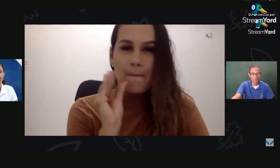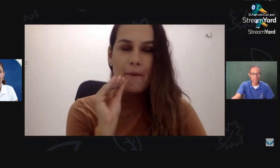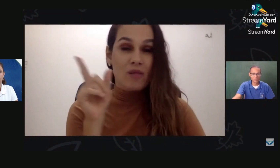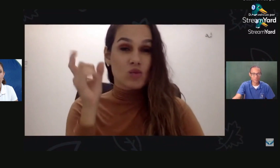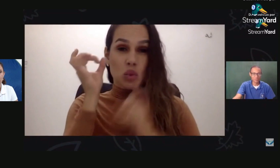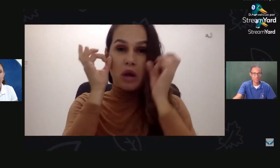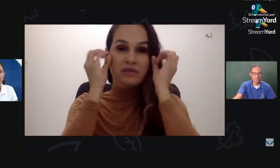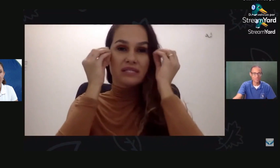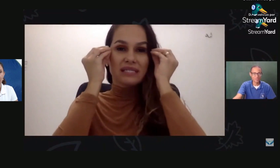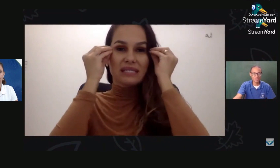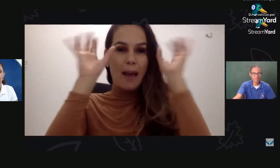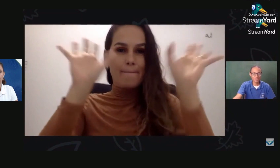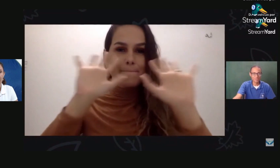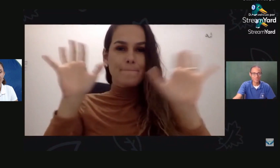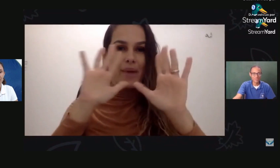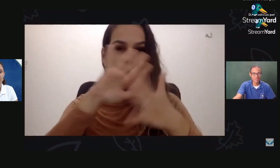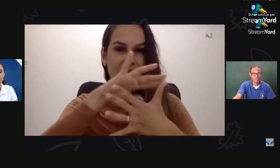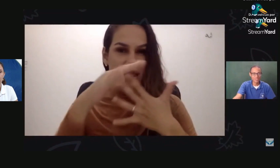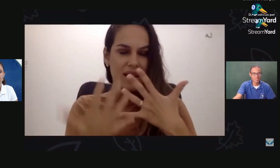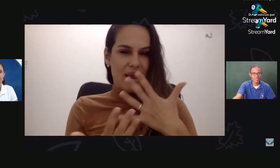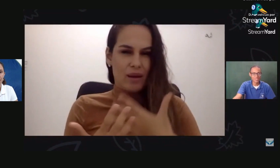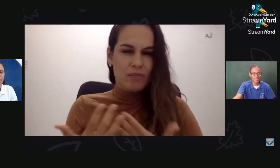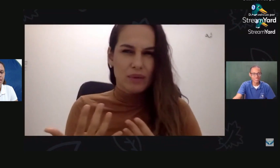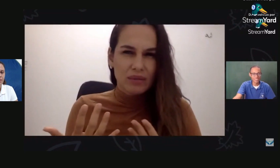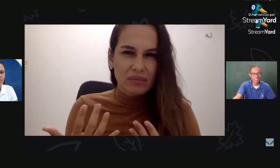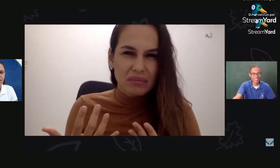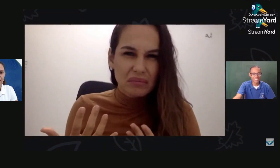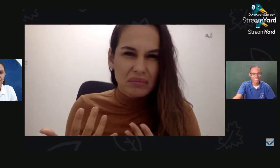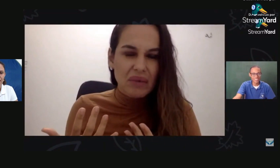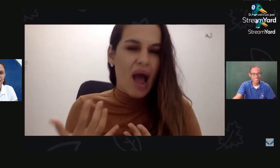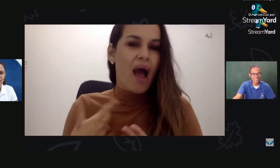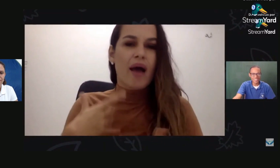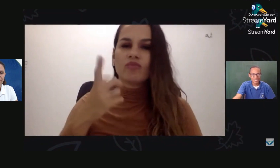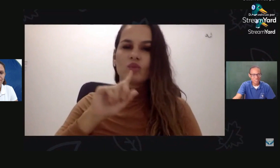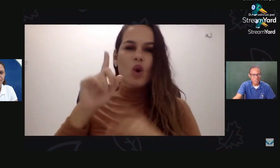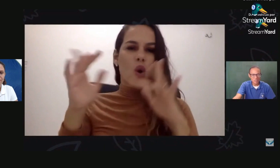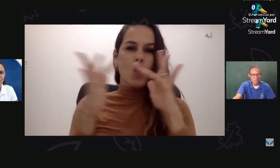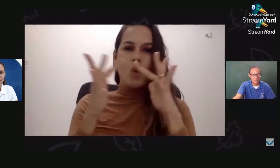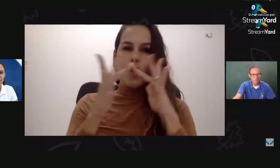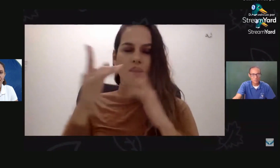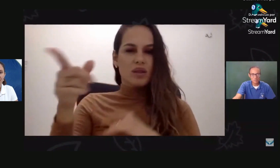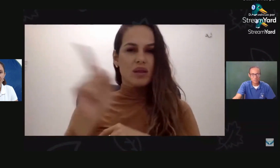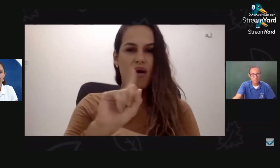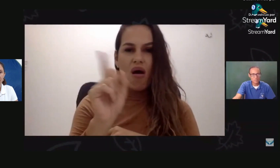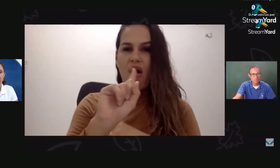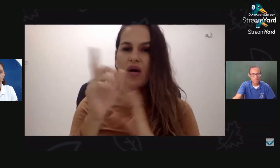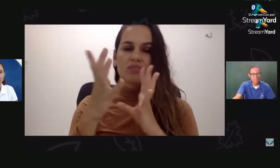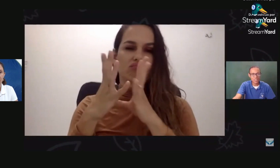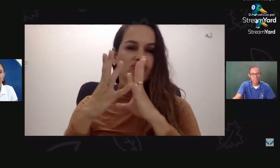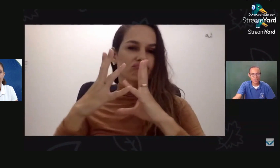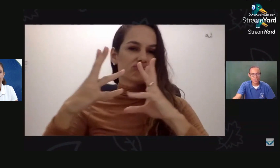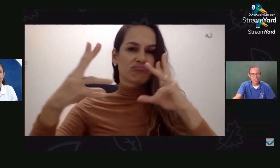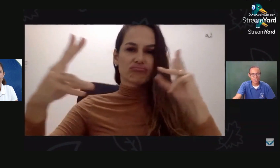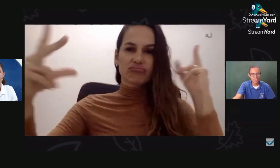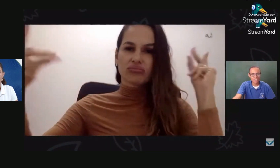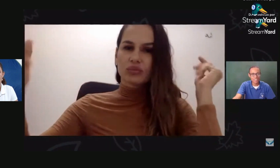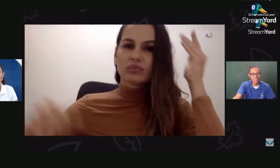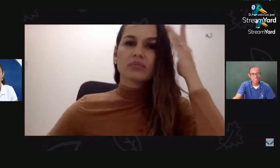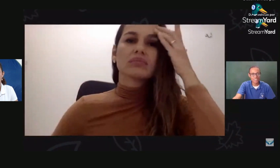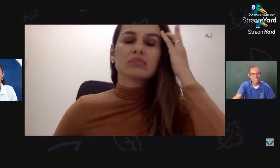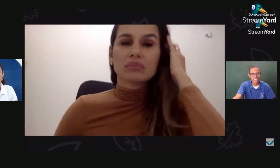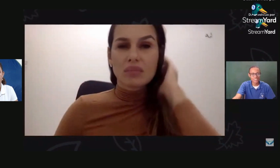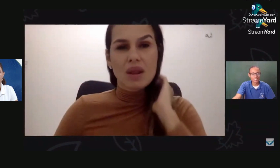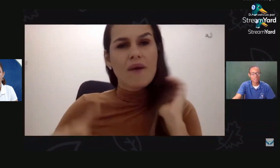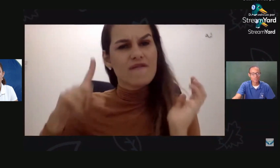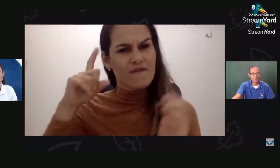Ele ainda continua daquela forma, ele não sabe língua de sinais e também não tem. A gente